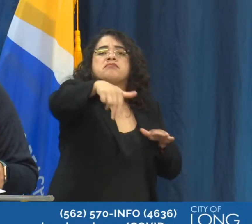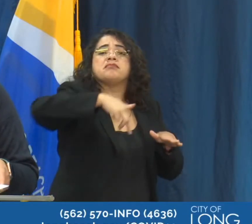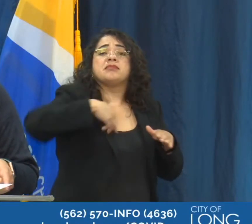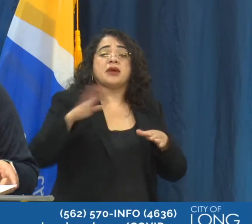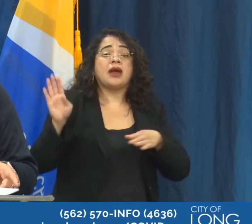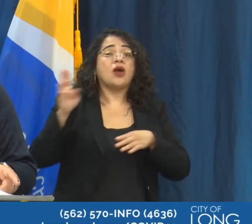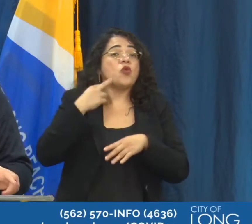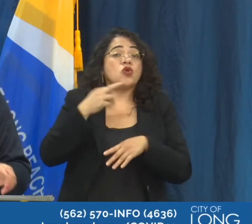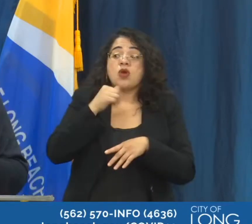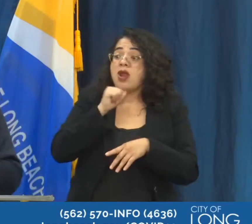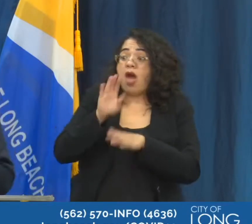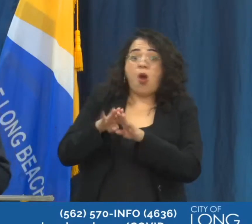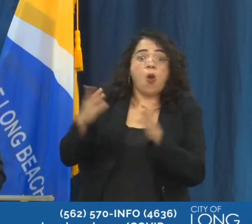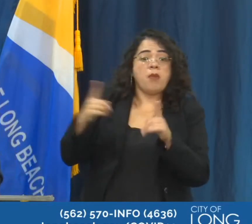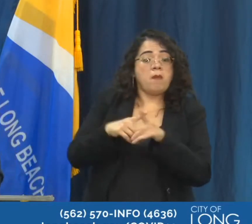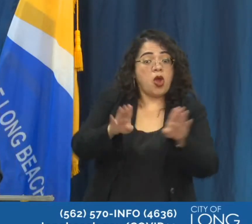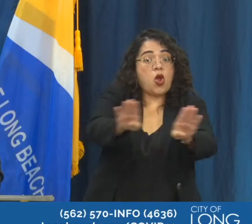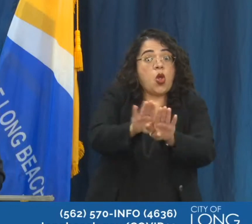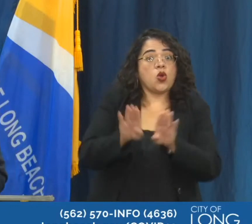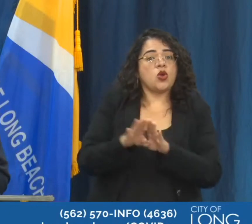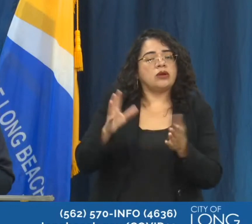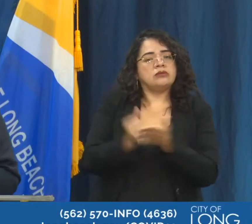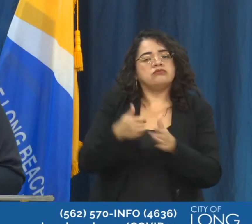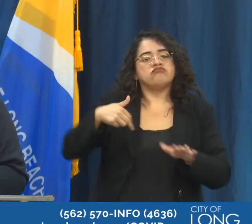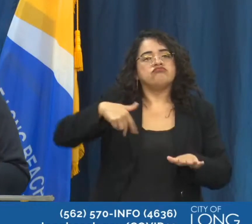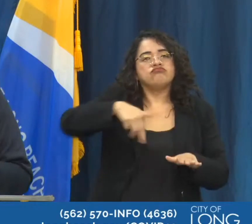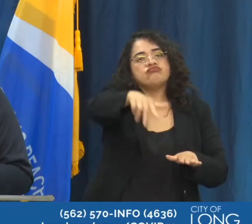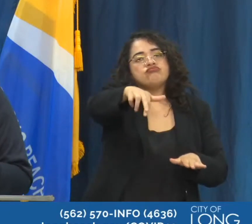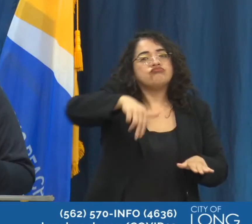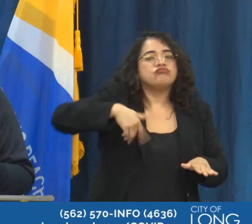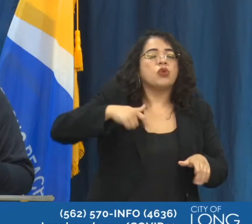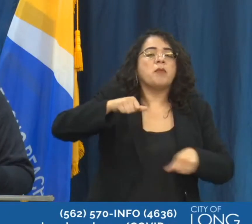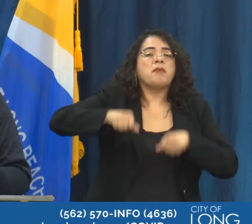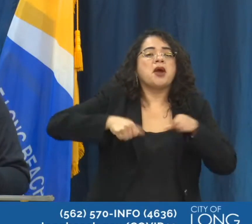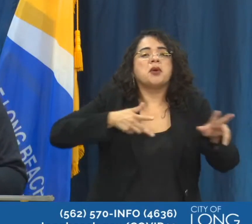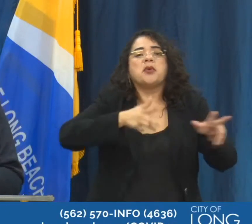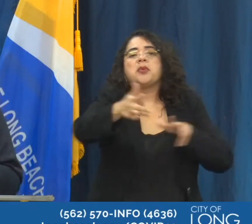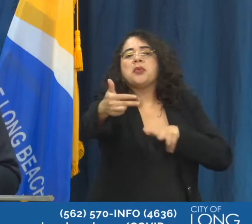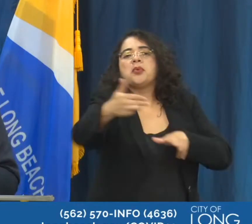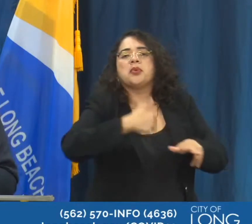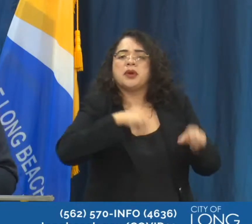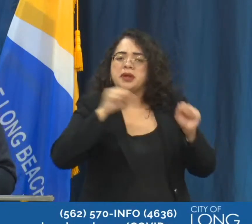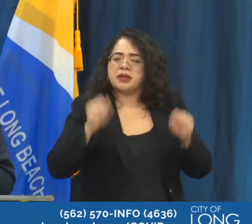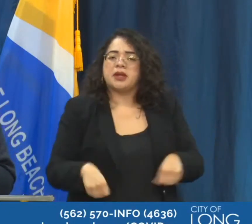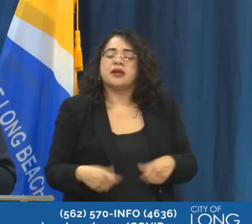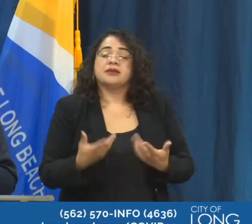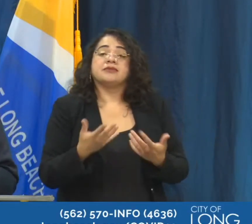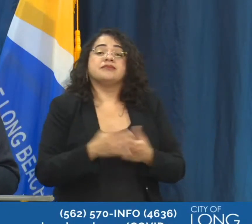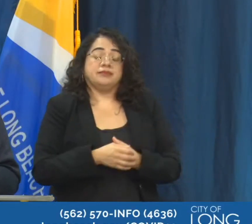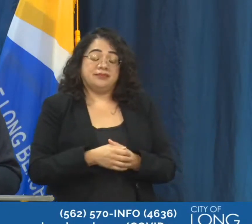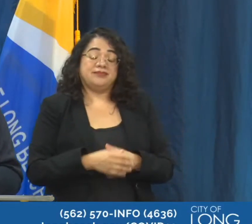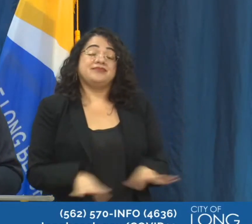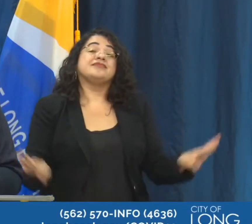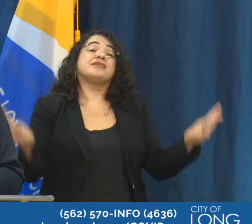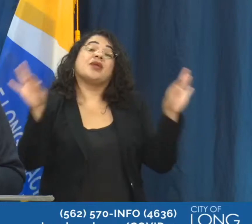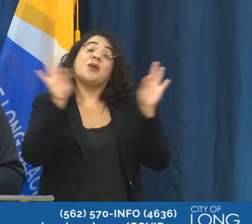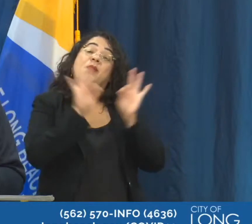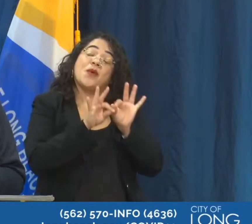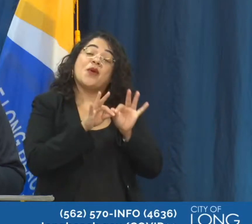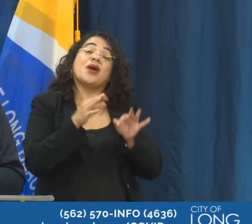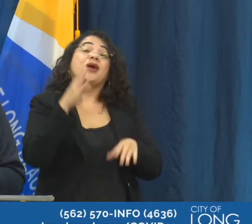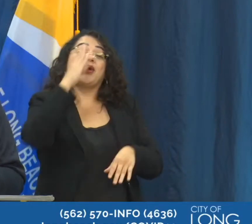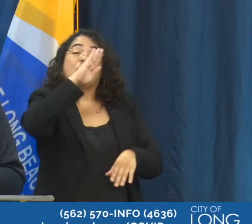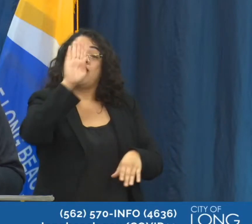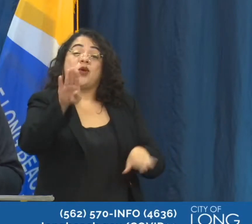hay que recordar les que entre más importantes que va estamos reabriendo es mucho más importante que sigamos está